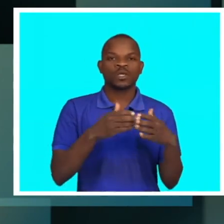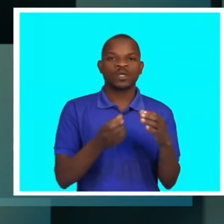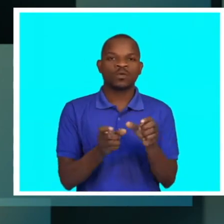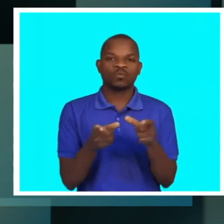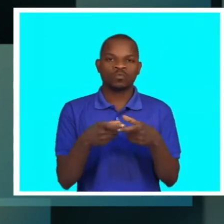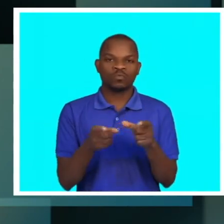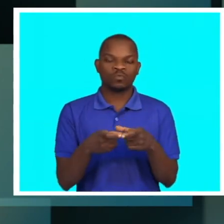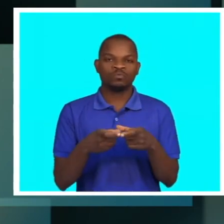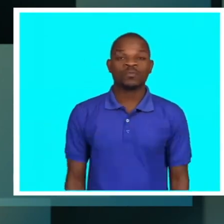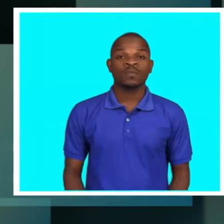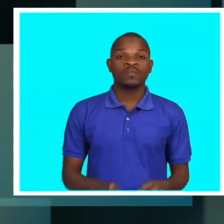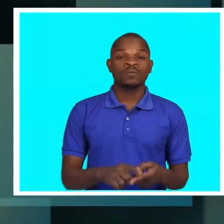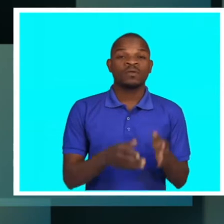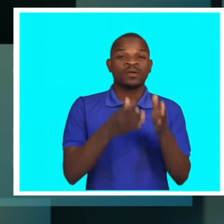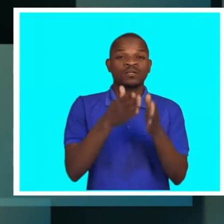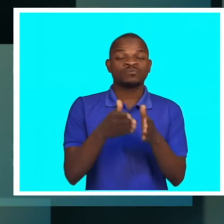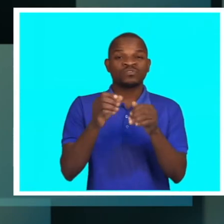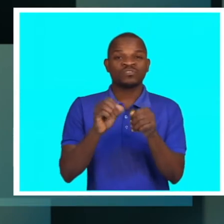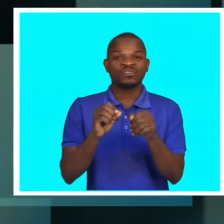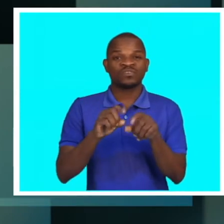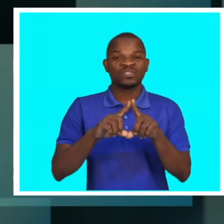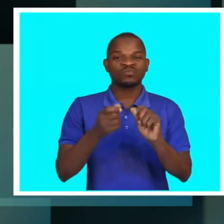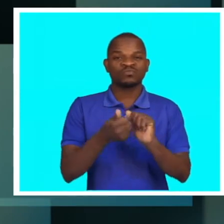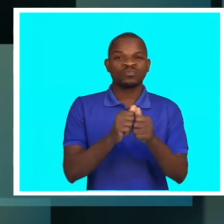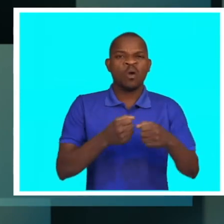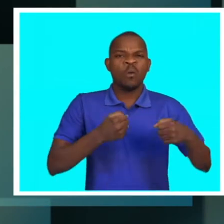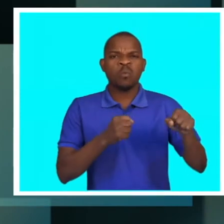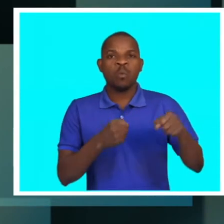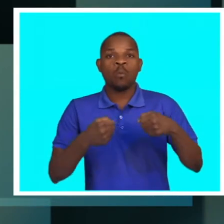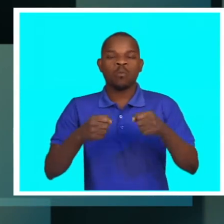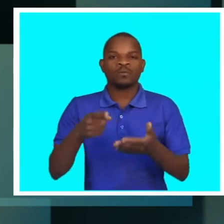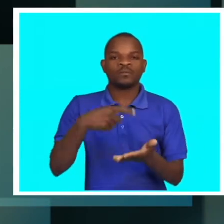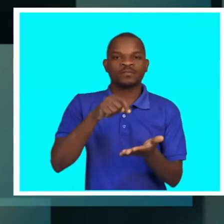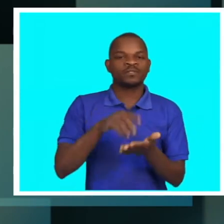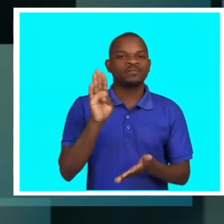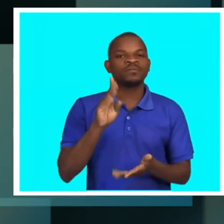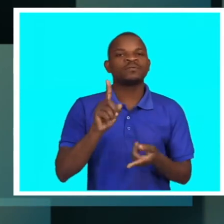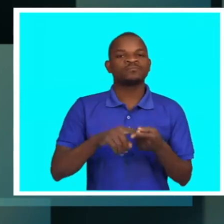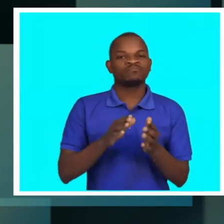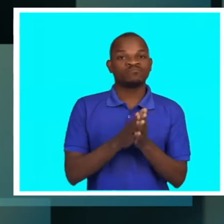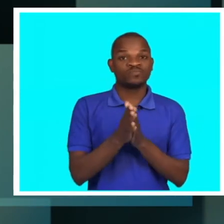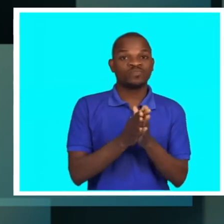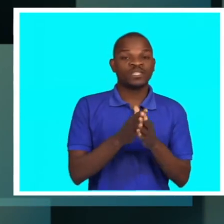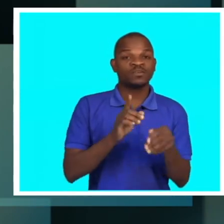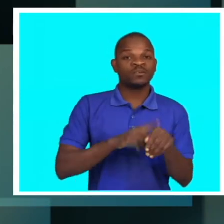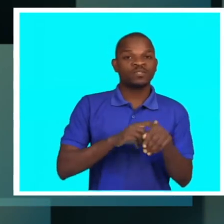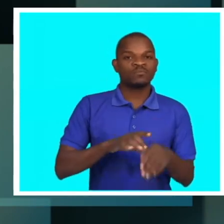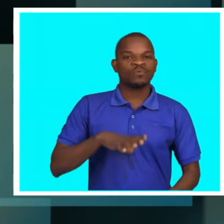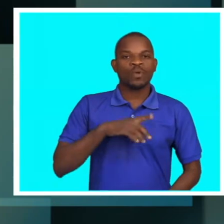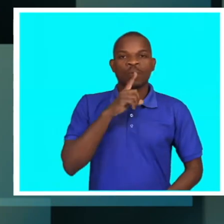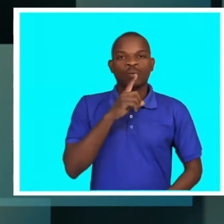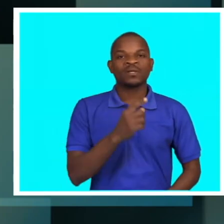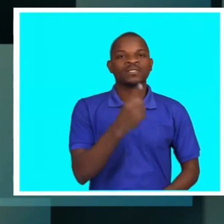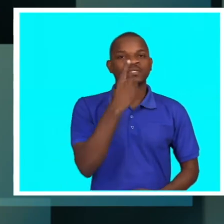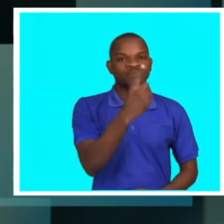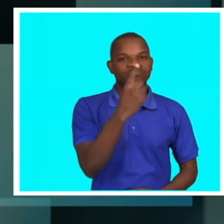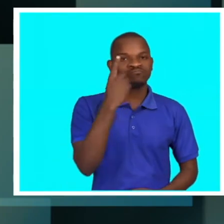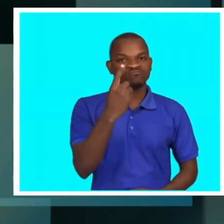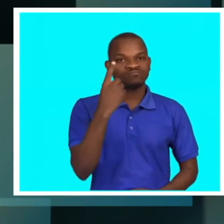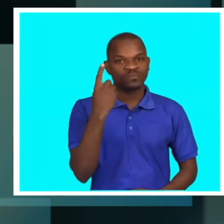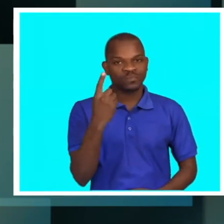grupos de desporto a nível nacional. Os fazedores do desporto motorizado na cidade da Beira aproveitaram a celebração dos 111